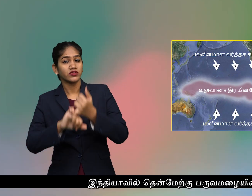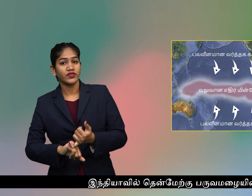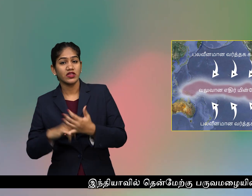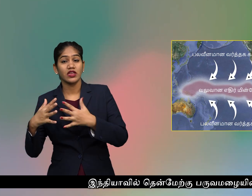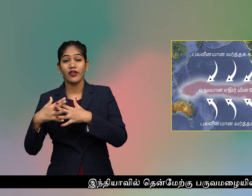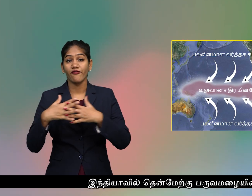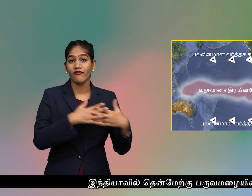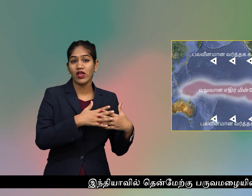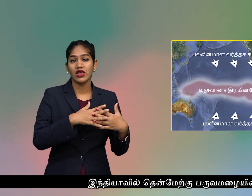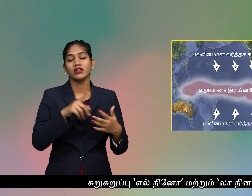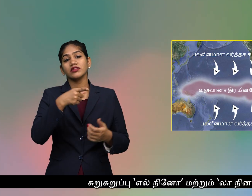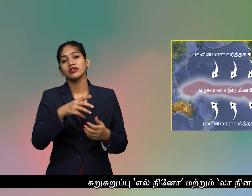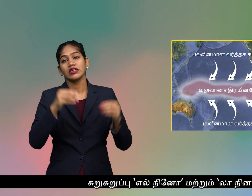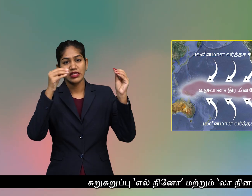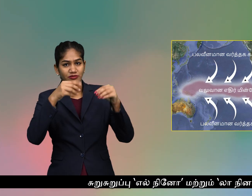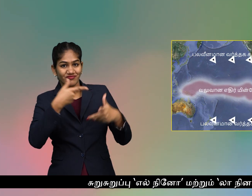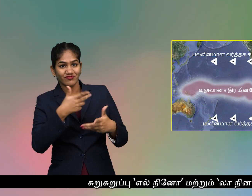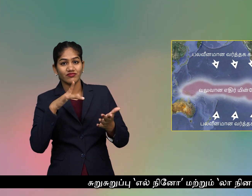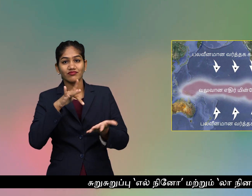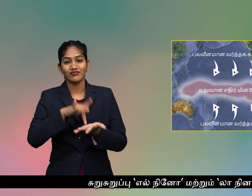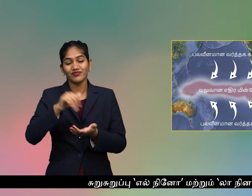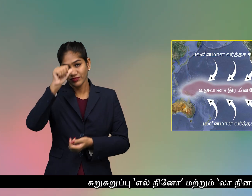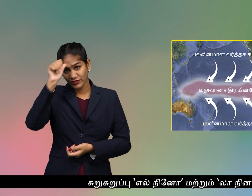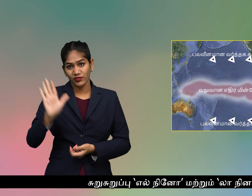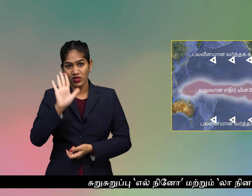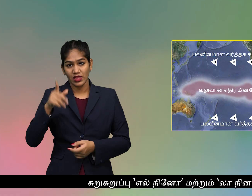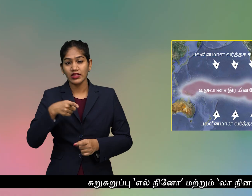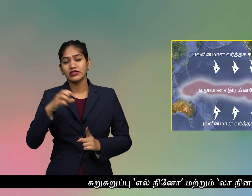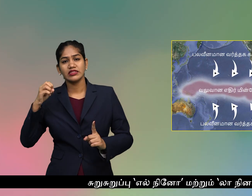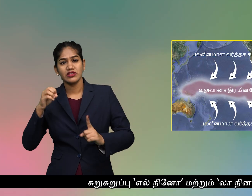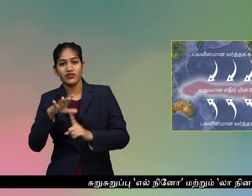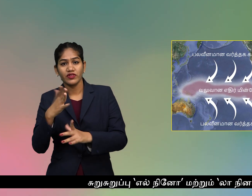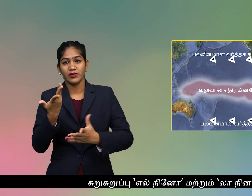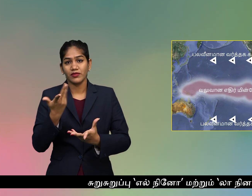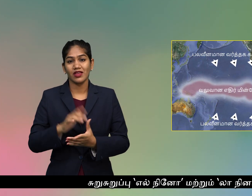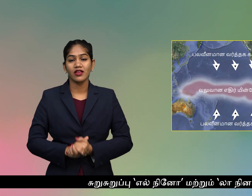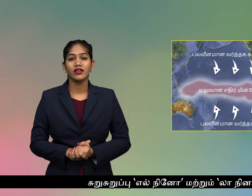சுறுசுறுப்பு, எல் நினோ மற்றும் லா நினா